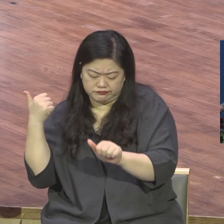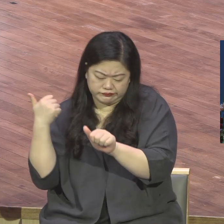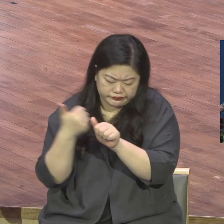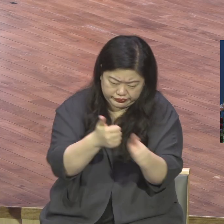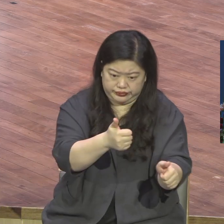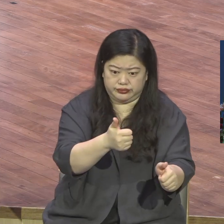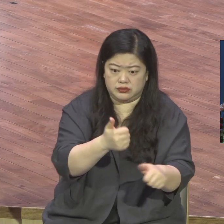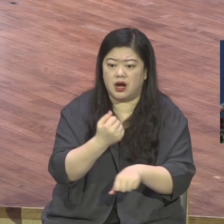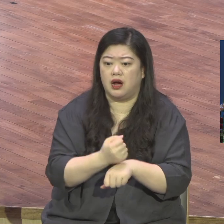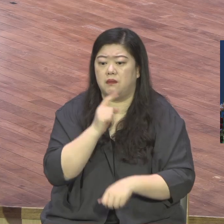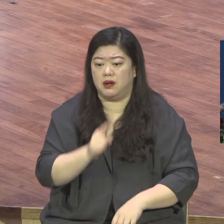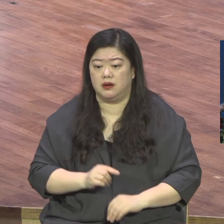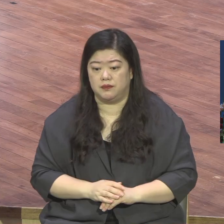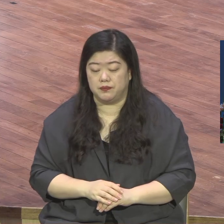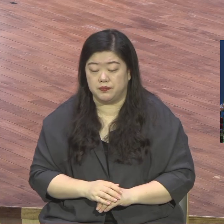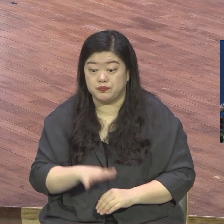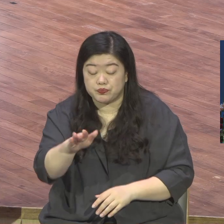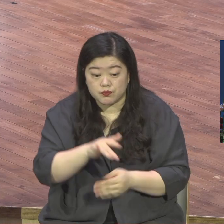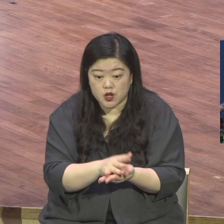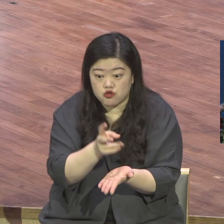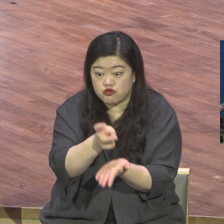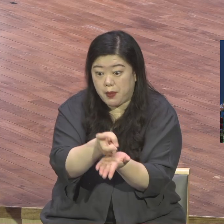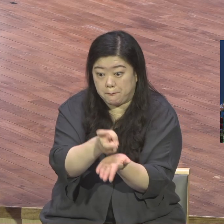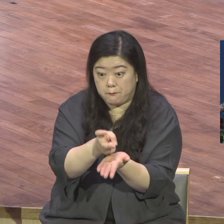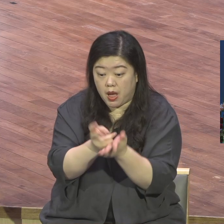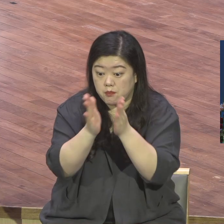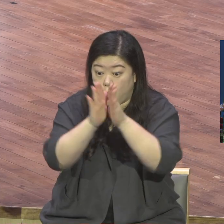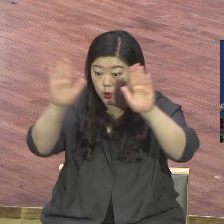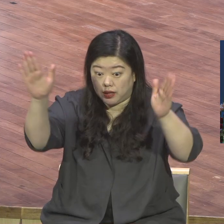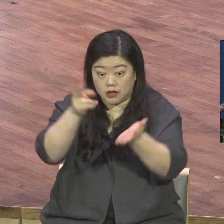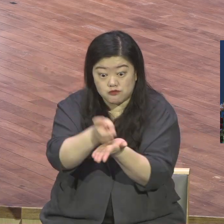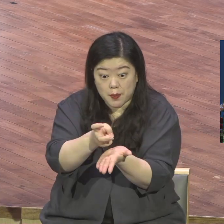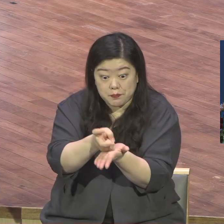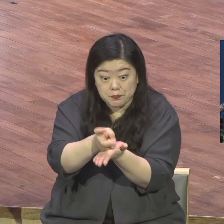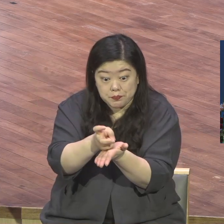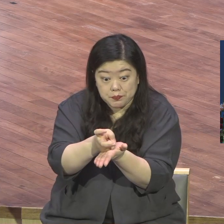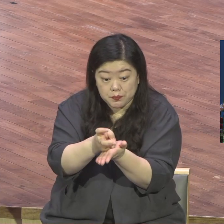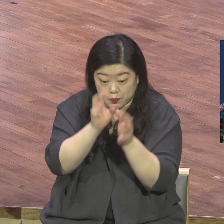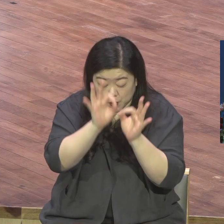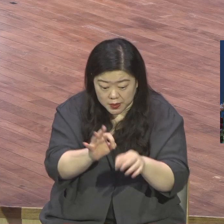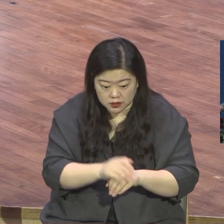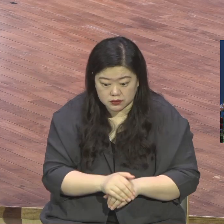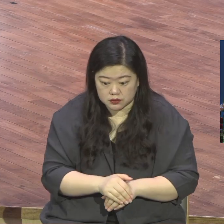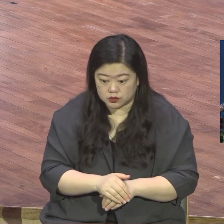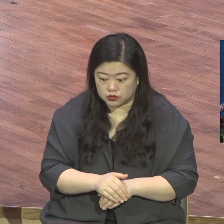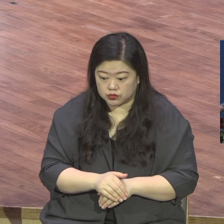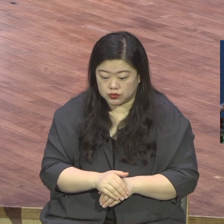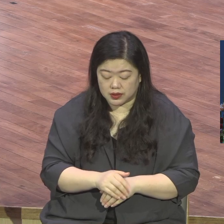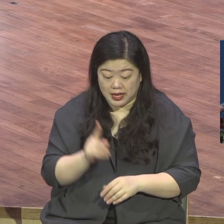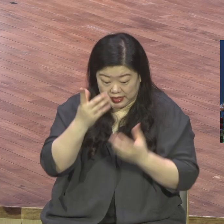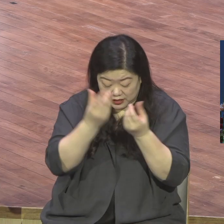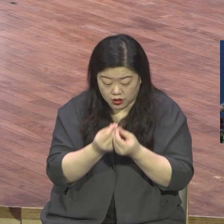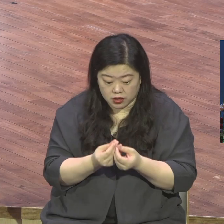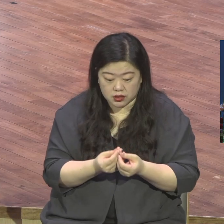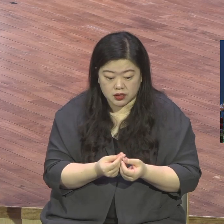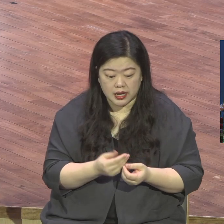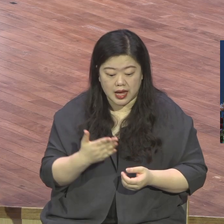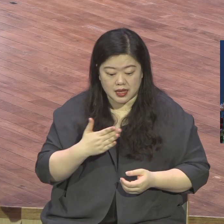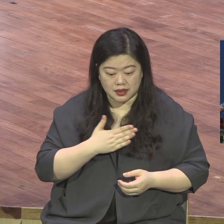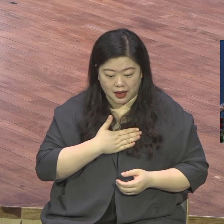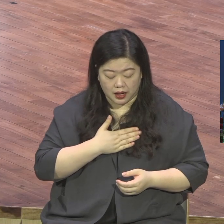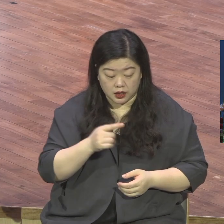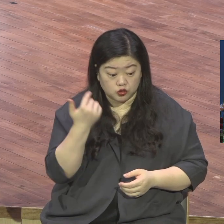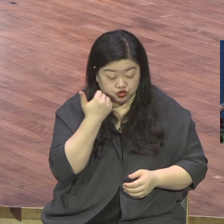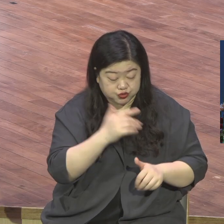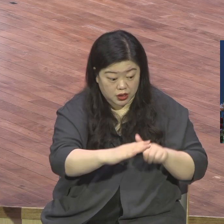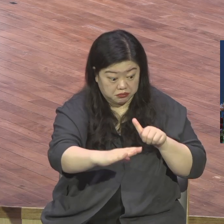율법은 뭐예요? 악을 악으로 갚아야 돼. 눈은 눈으로, 손은 손으로, 이는 이로. 그렇게 말하는데 성경 신약에 와서 복음은